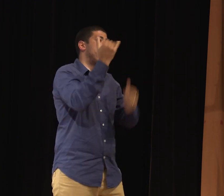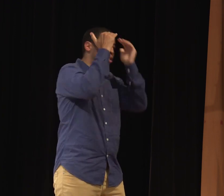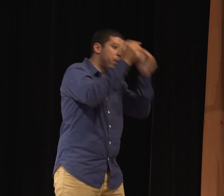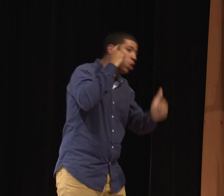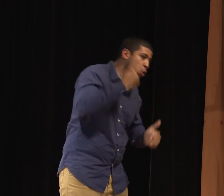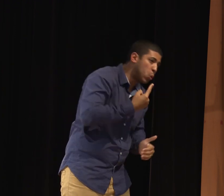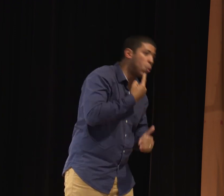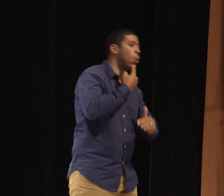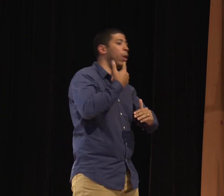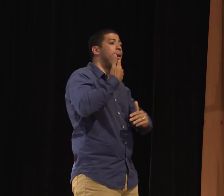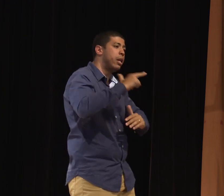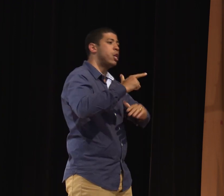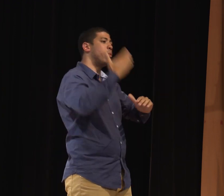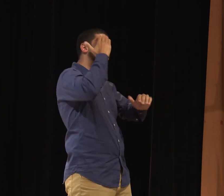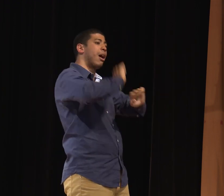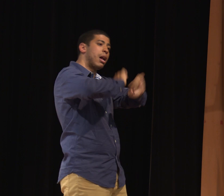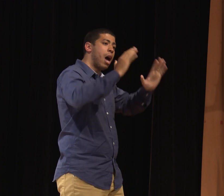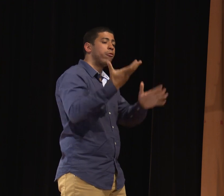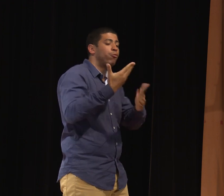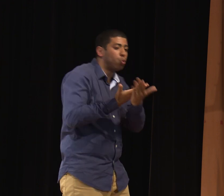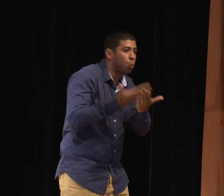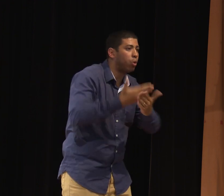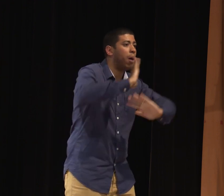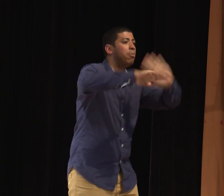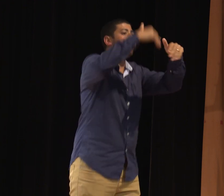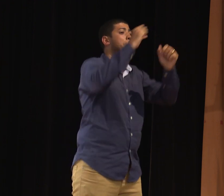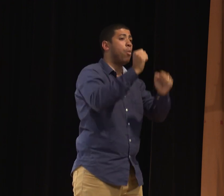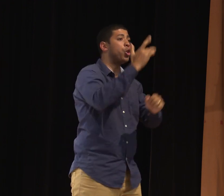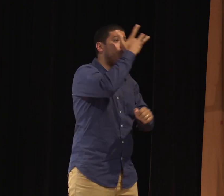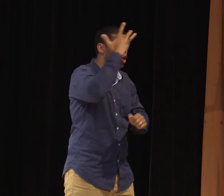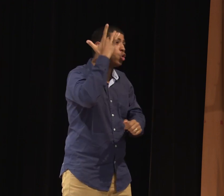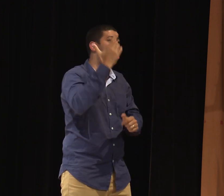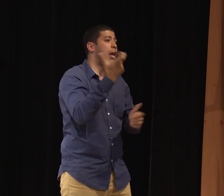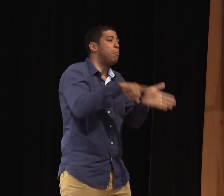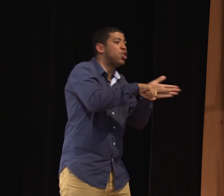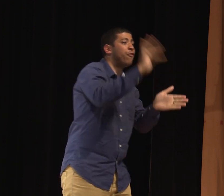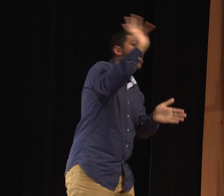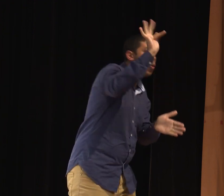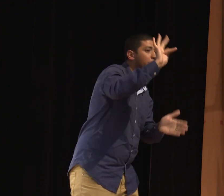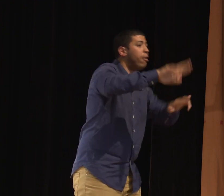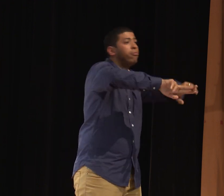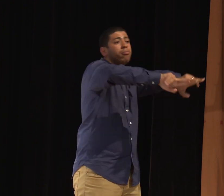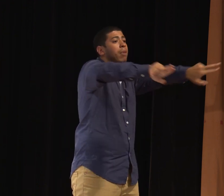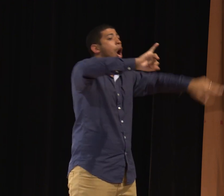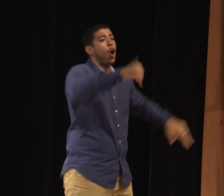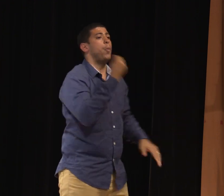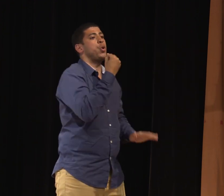se eles aceitam, respeitar o surdo, a língua dele, com mais clareza, para estudo, para poder conseguir desenvolver, para